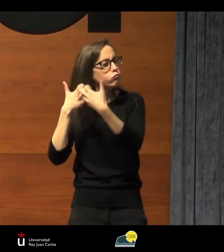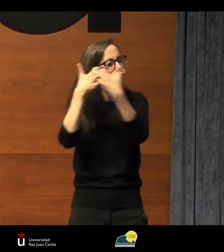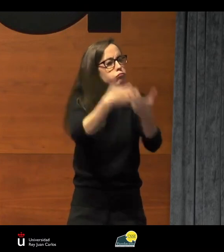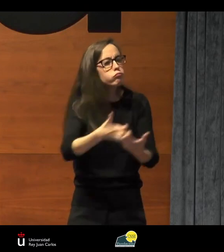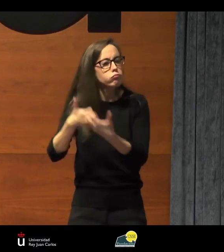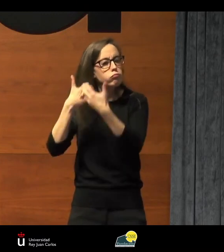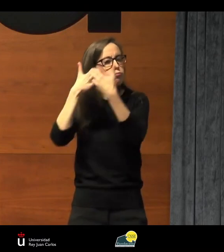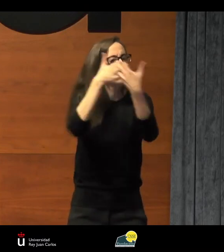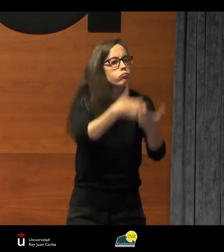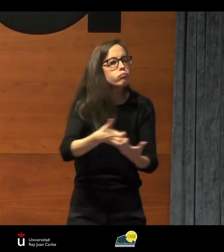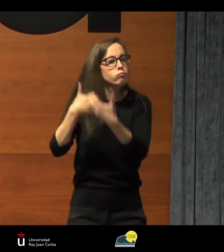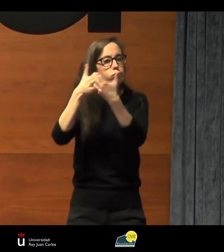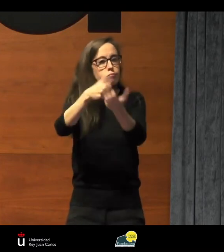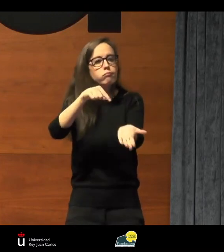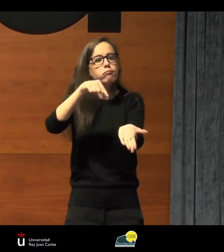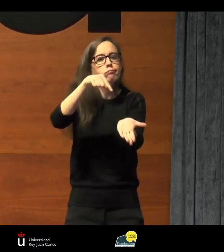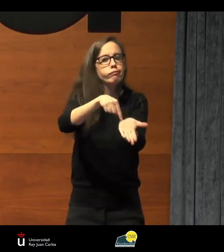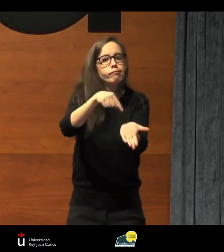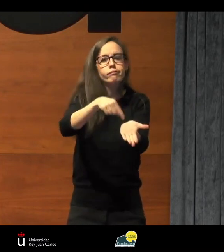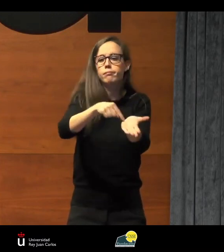lugar